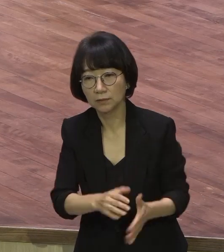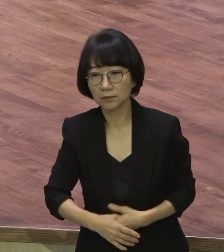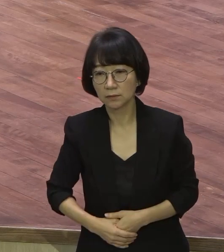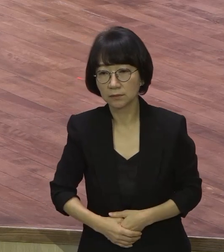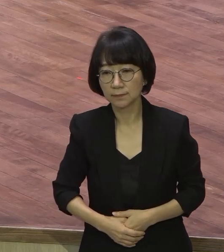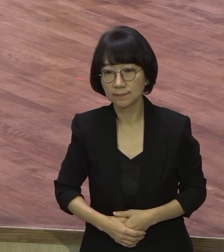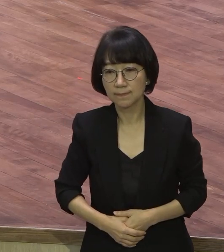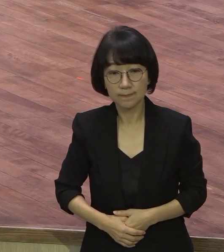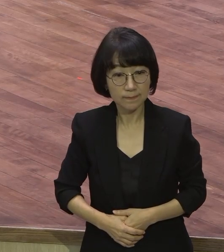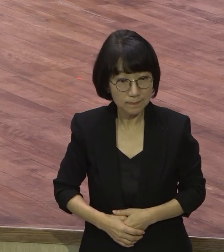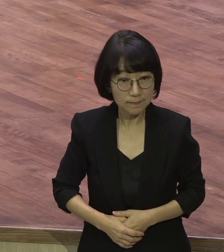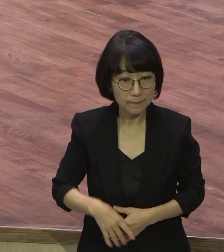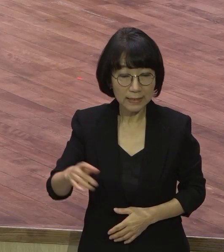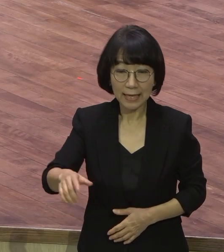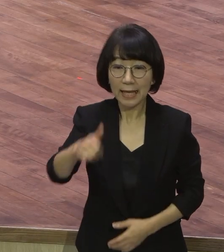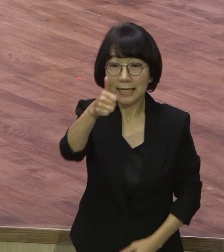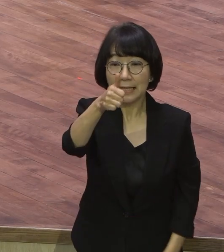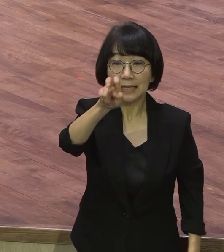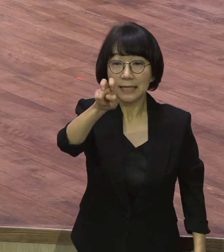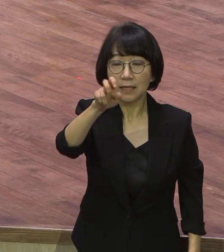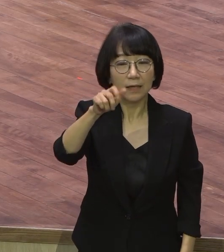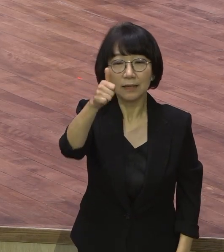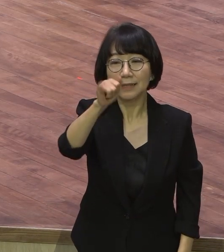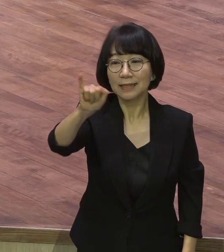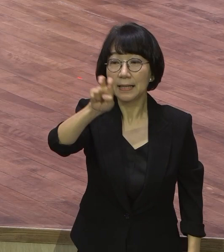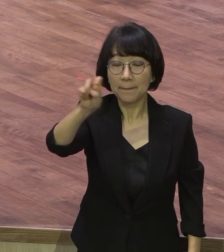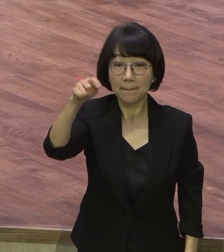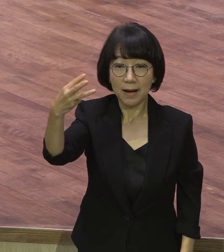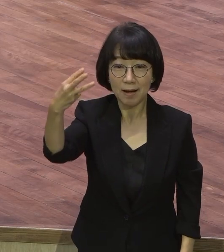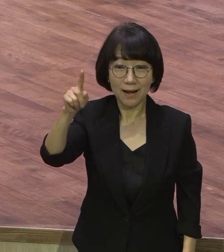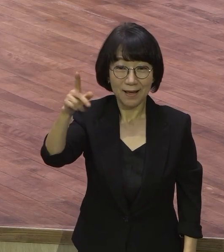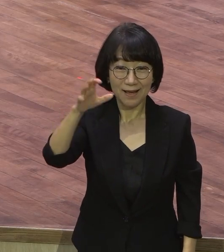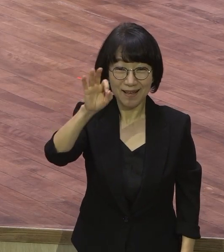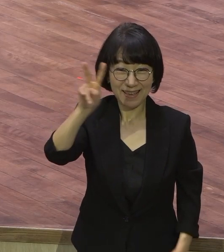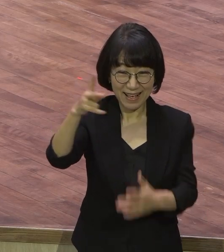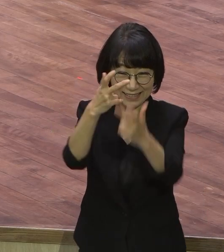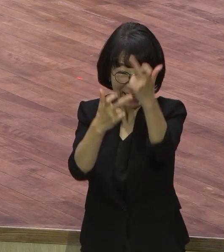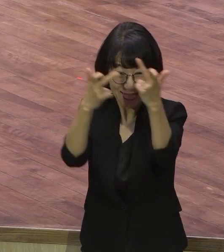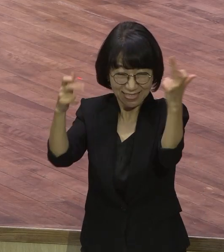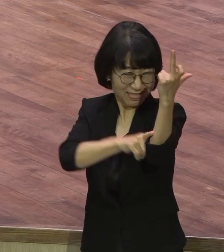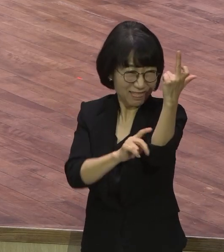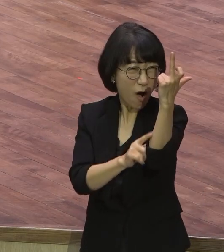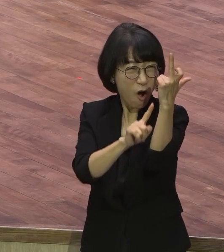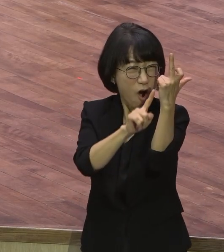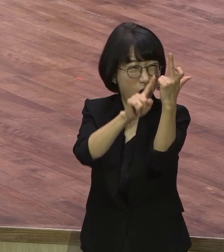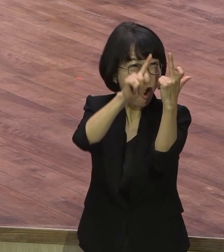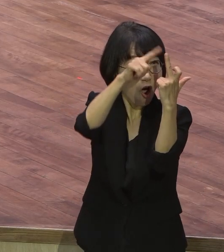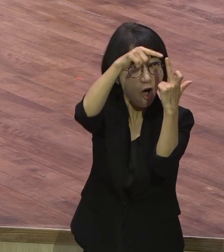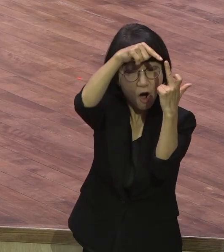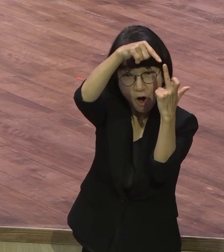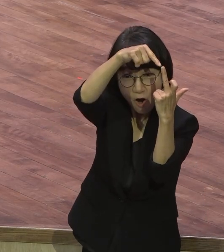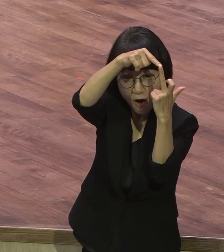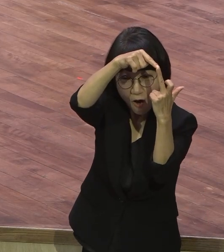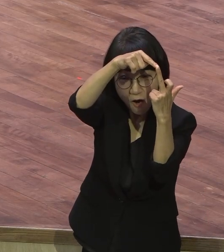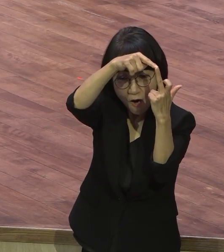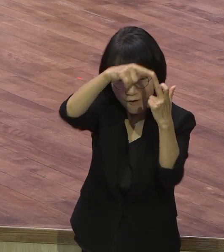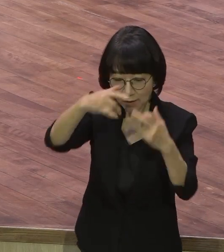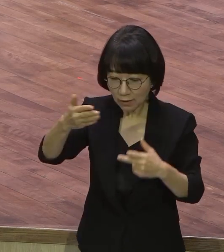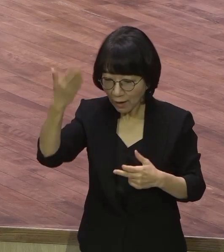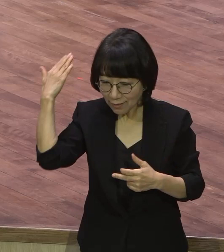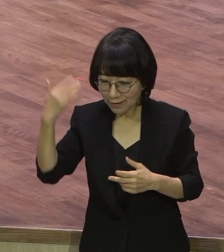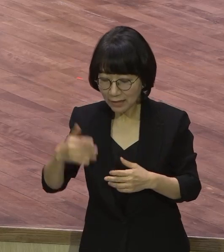사람의 뼈 고기 뼈 다 흔적이 있어요. 화석이 있다니까요. 산 꼭대기 어느 꼭대기 대한민국